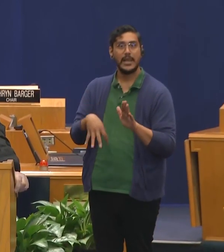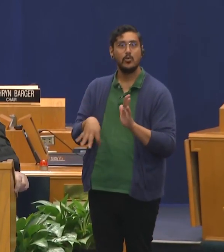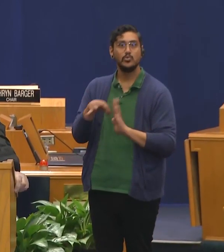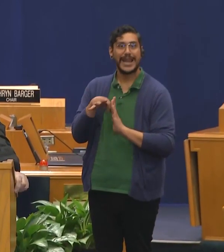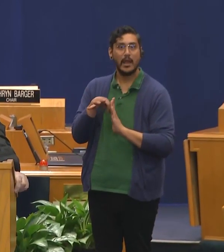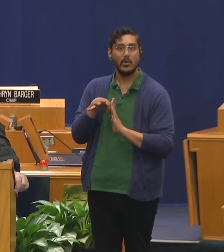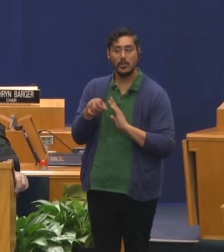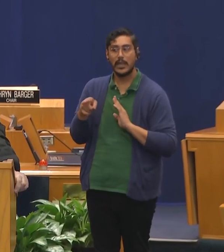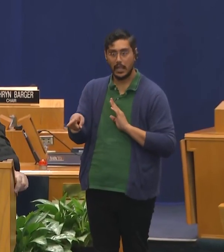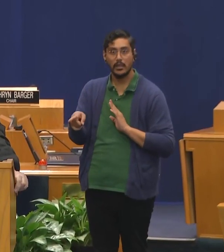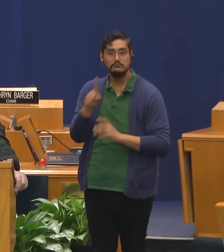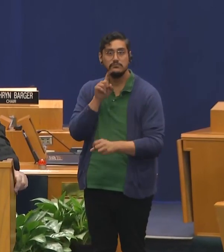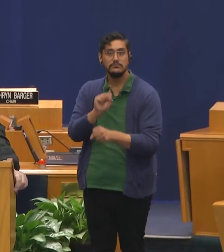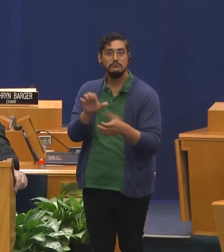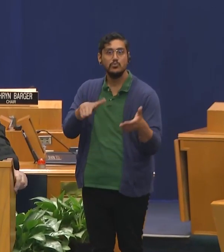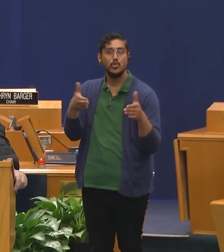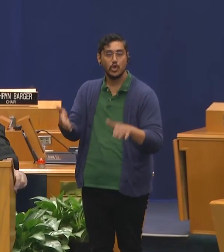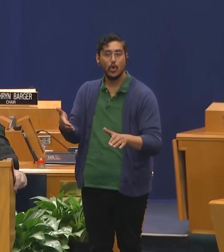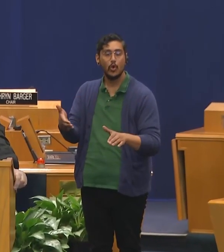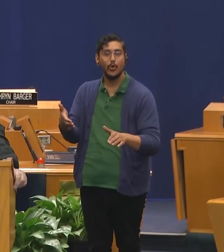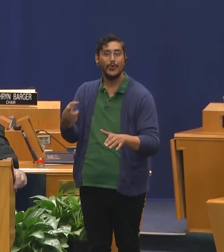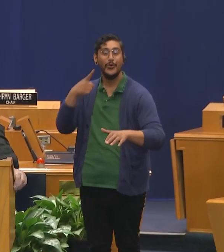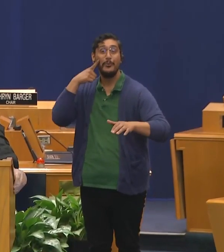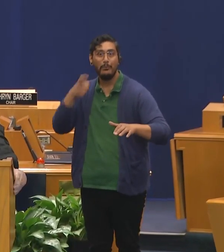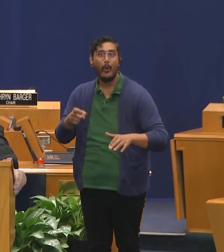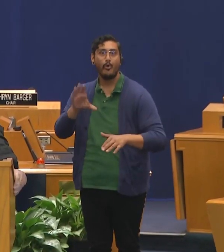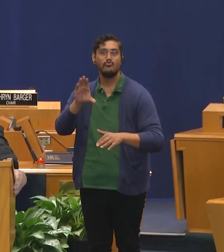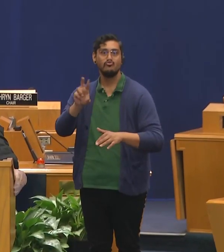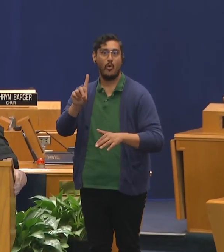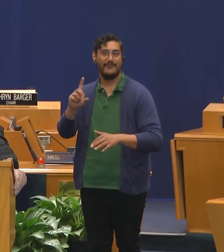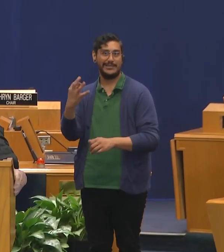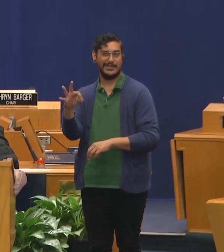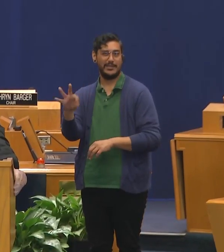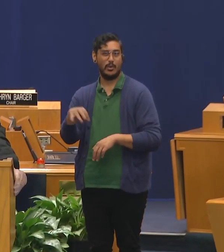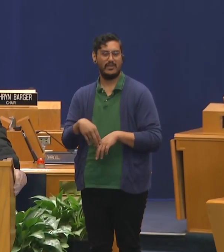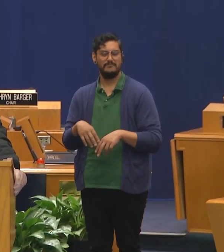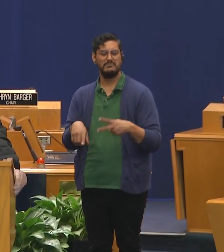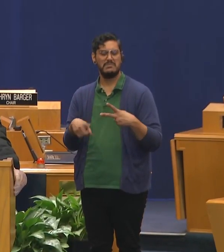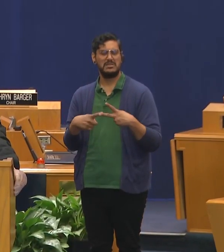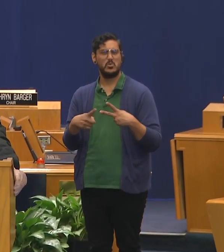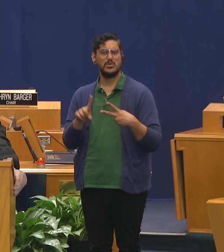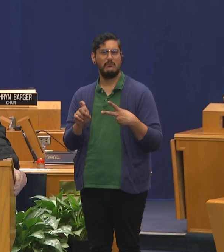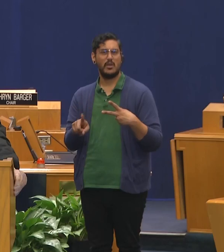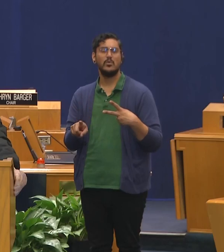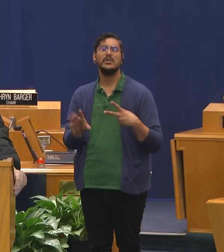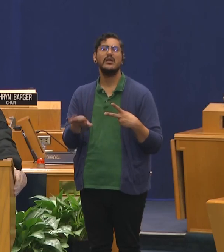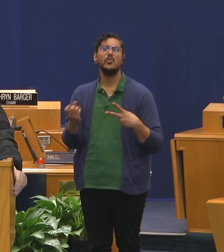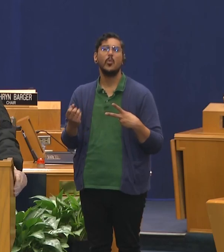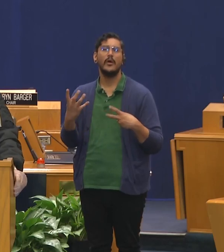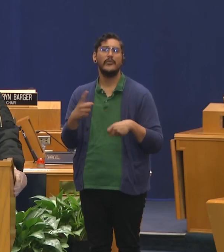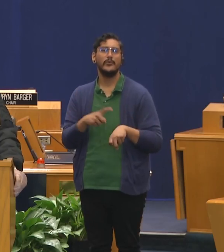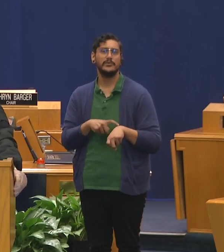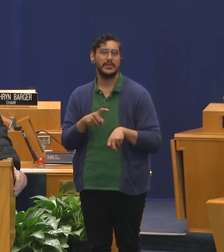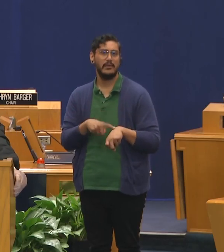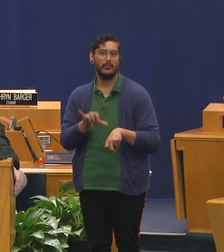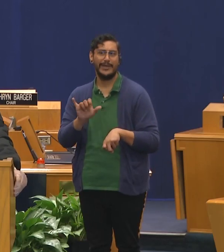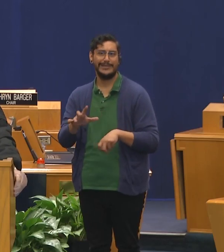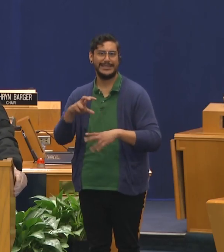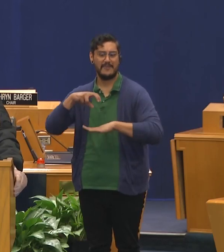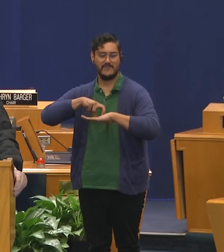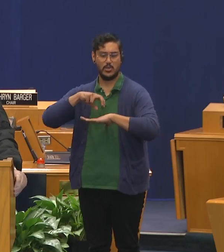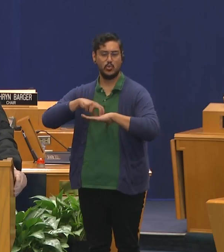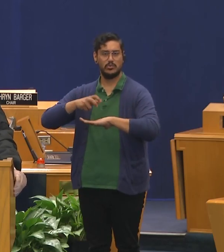murió por COVID-19. Y la segunda pregunta es en relación a cuánto tiempo el virus permanece en un